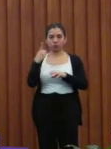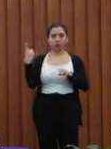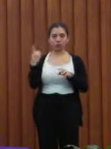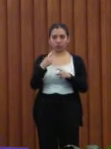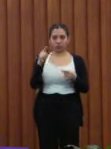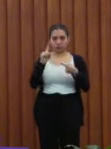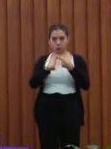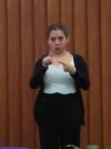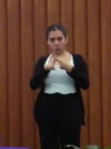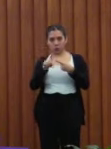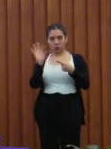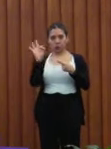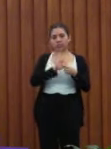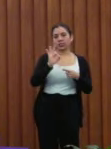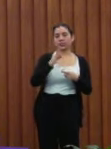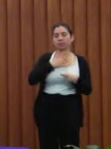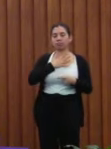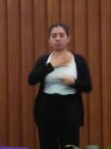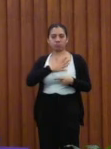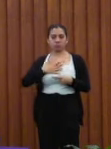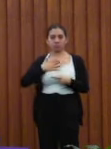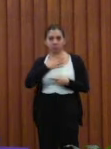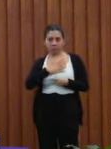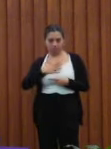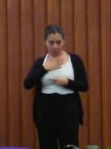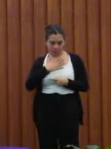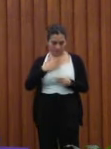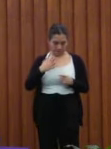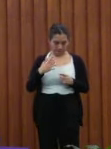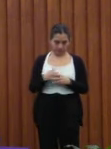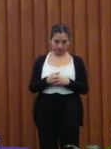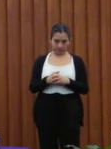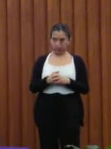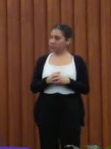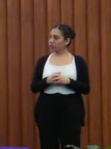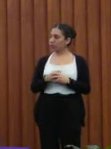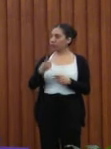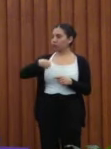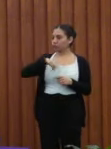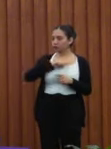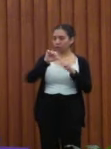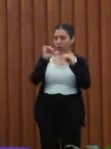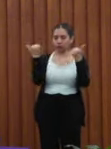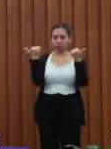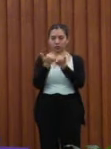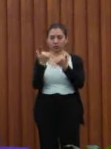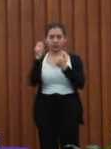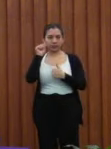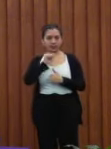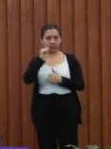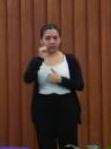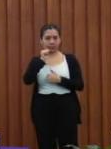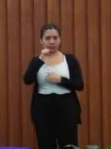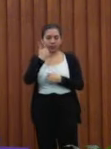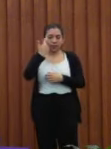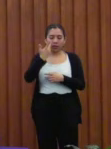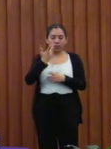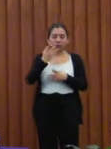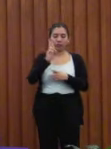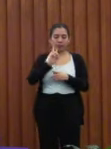casos. Se ha empezado a disminuir gracias al trabajo que hemos hecho las organizaciones, ¿no? De cuestionar